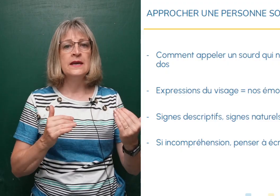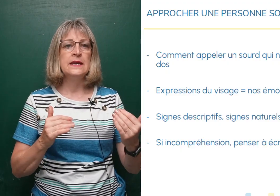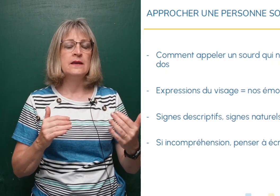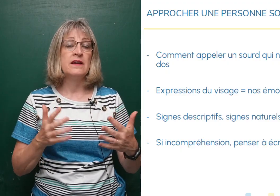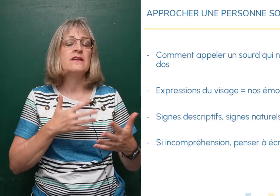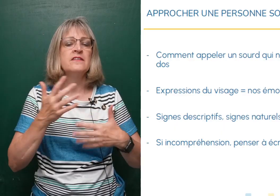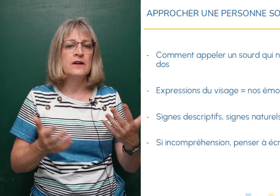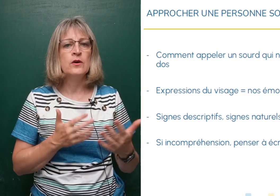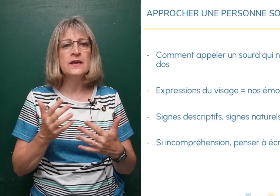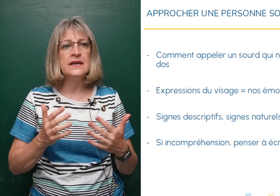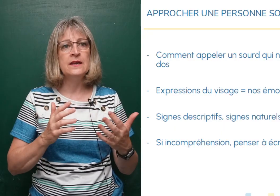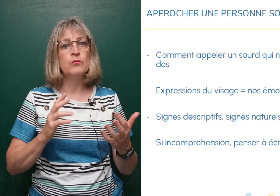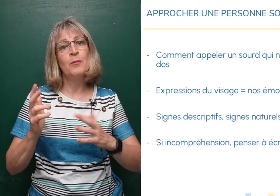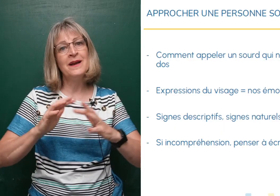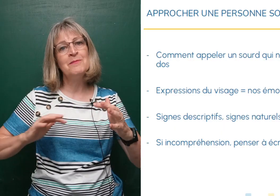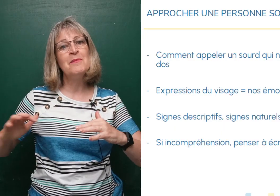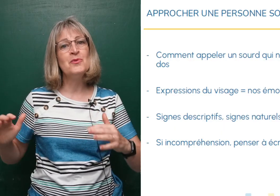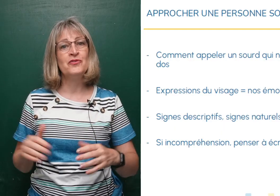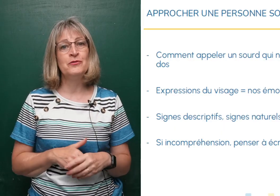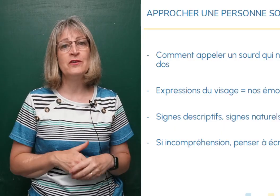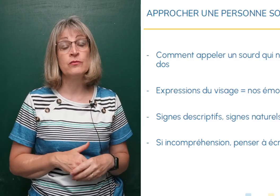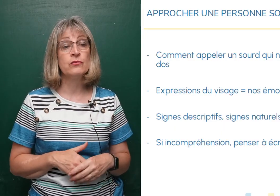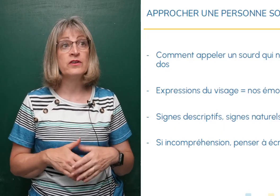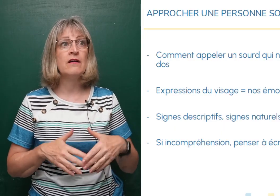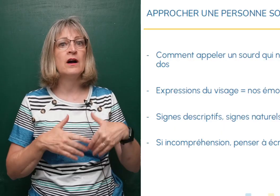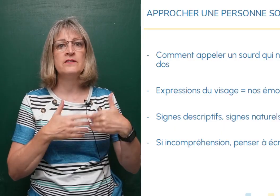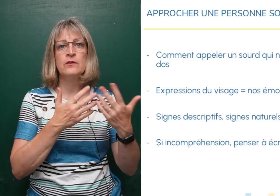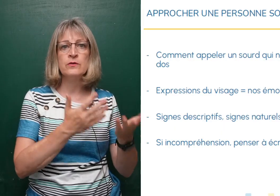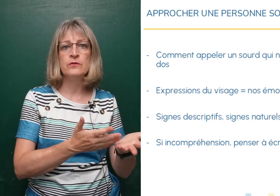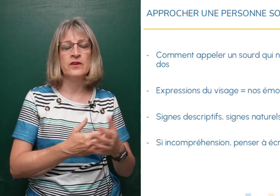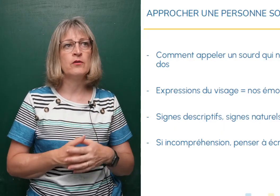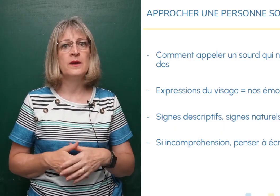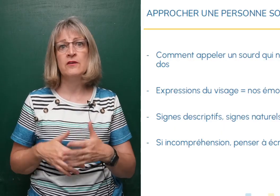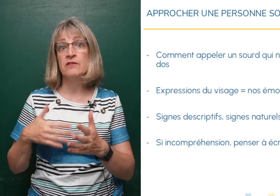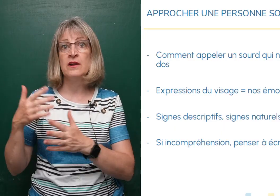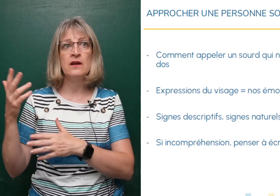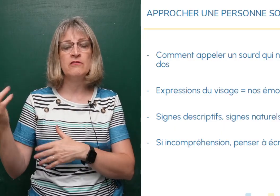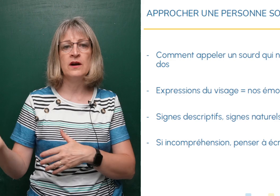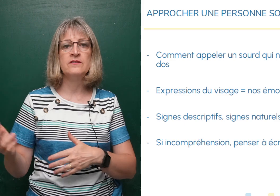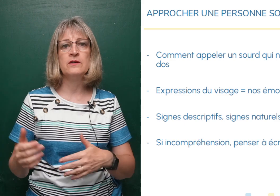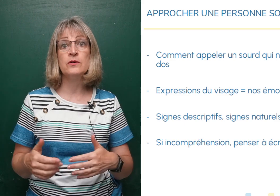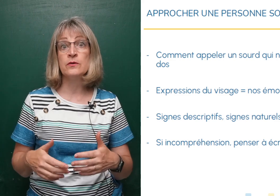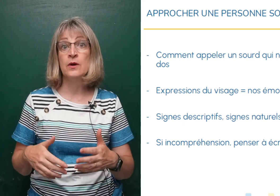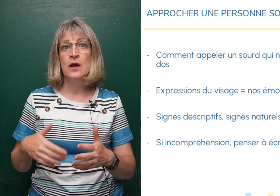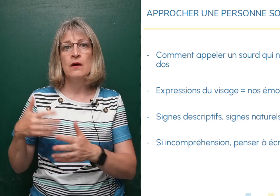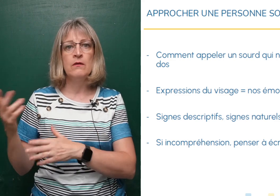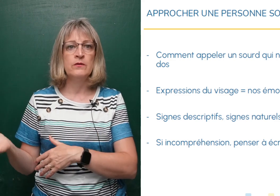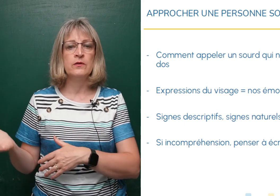et enfin, il y a des dialogues et on ne prend pas les mêmes situations. Donc, vous allez avoir un dialogue dans un commerce, vous allez avoir un dialogue dans le